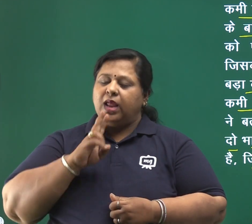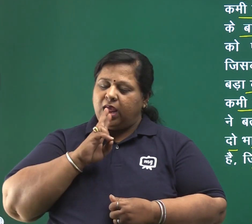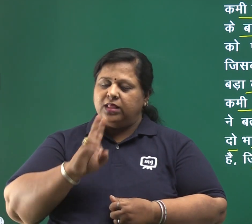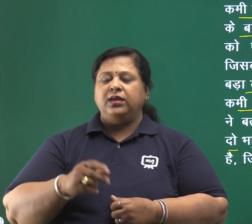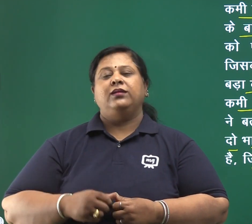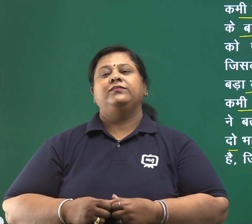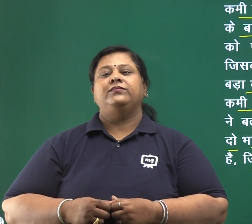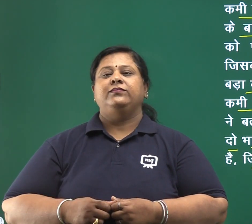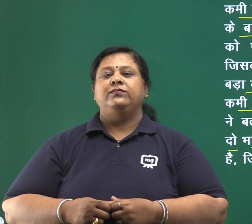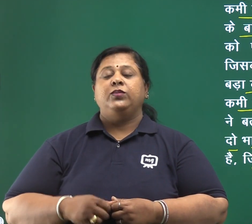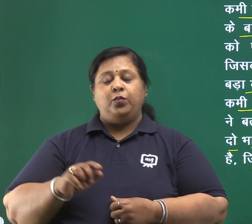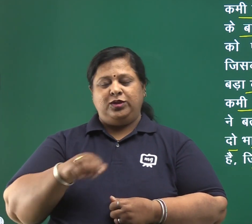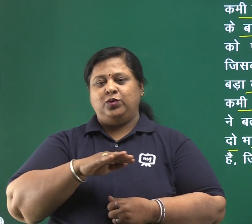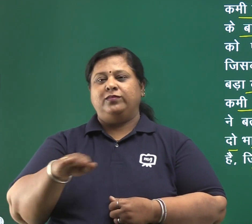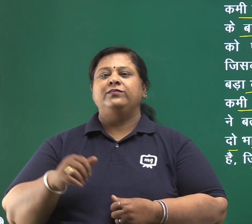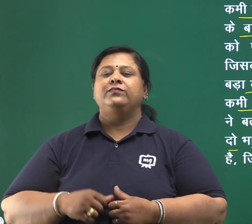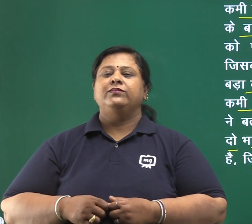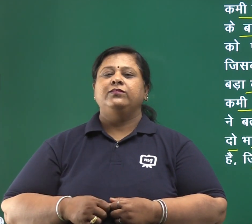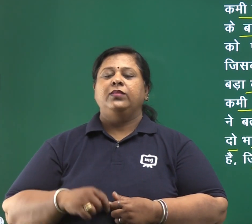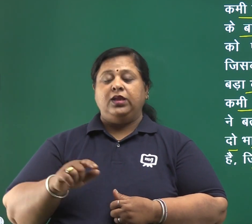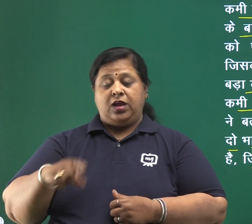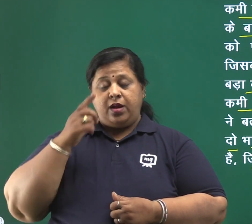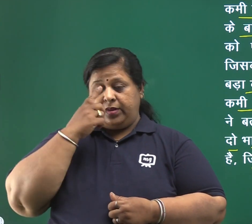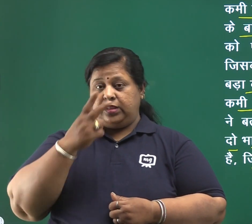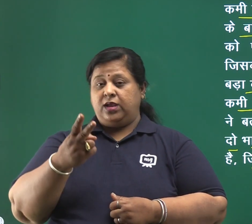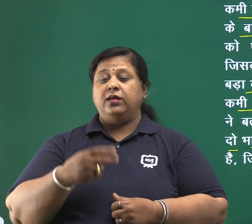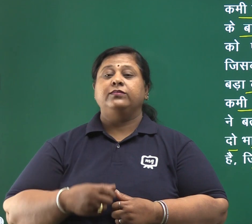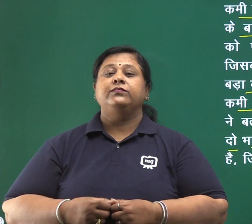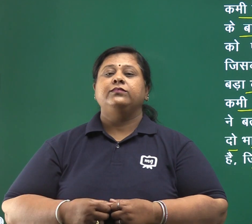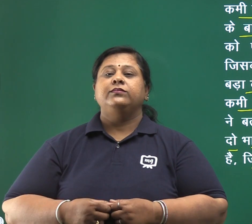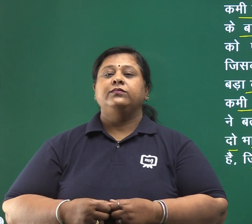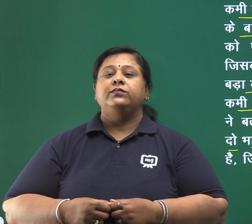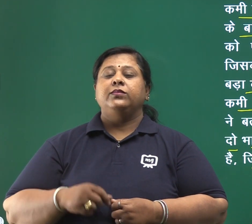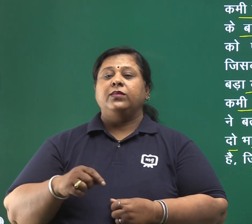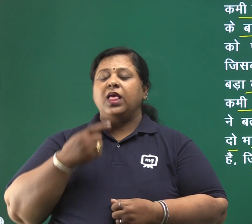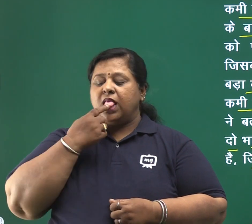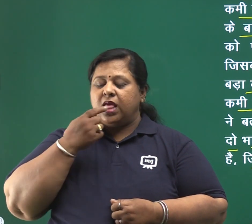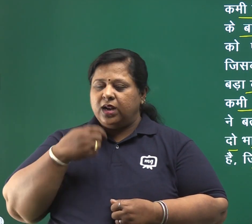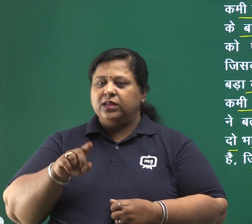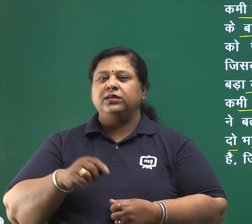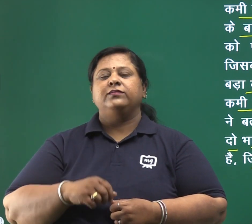कहते हैं। तो बच्चों, यहाँ हमने देखा कि रक्त